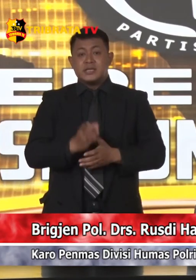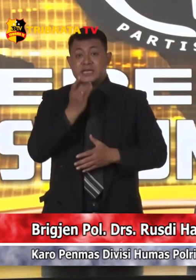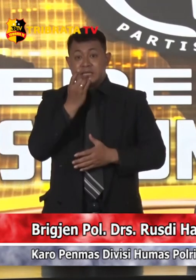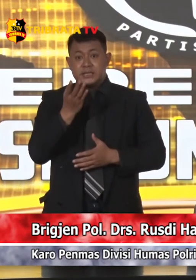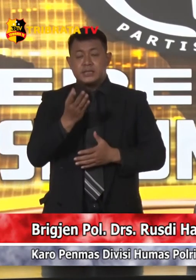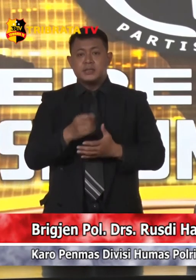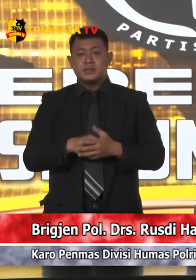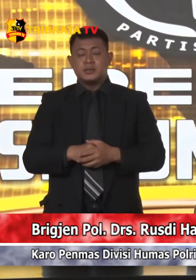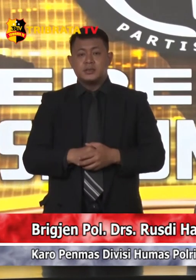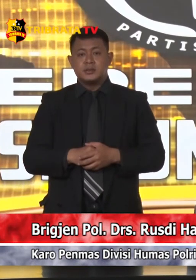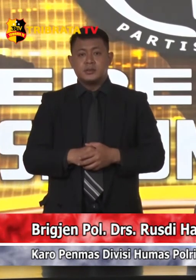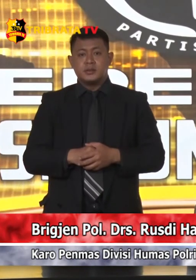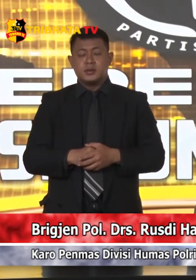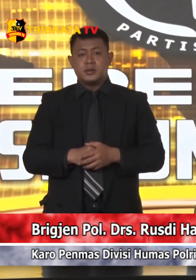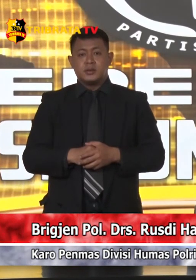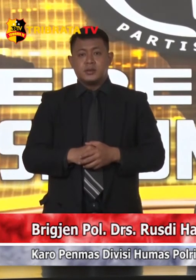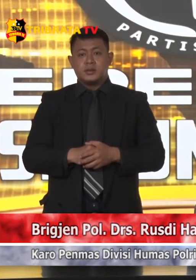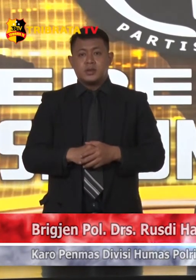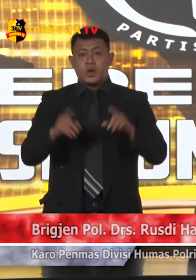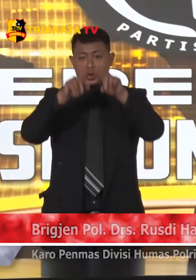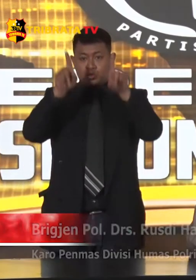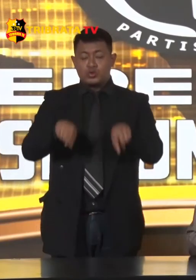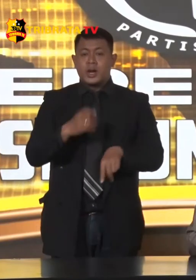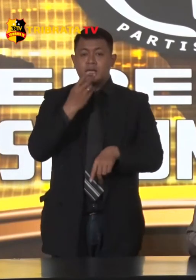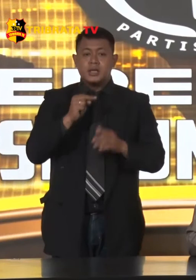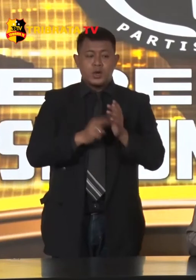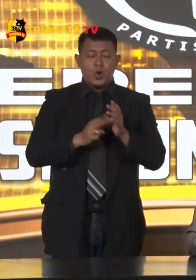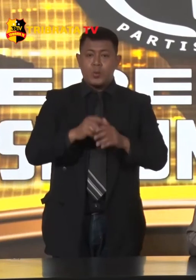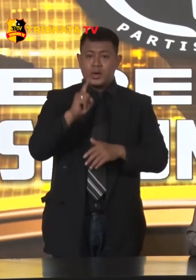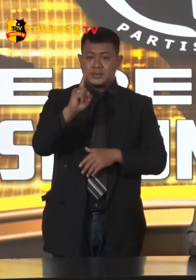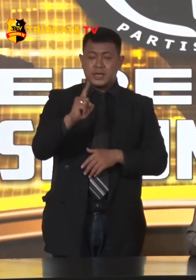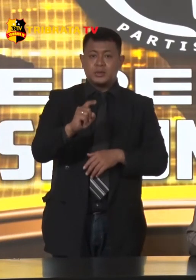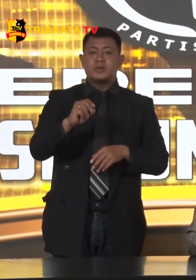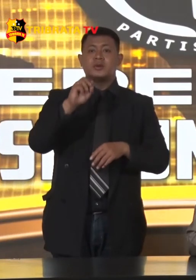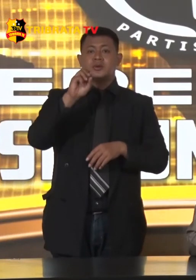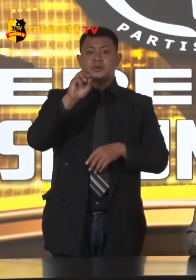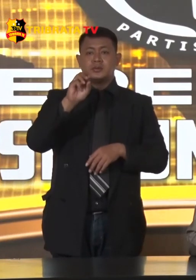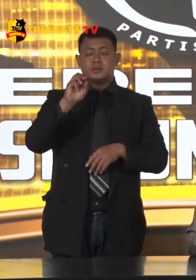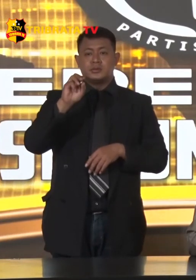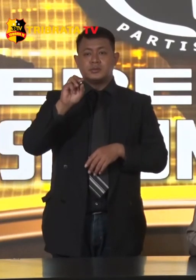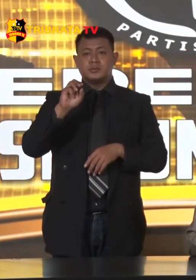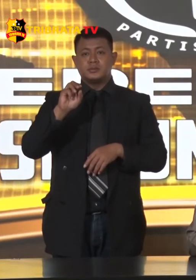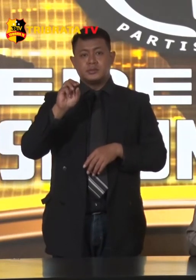izin, yaitu Surat Izin Nomor 1/3 Romawi